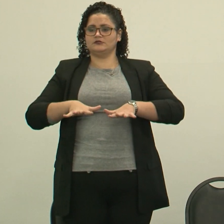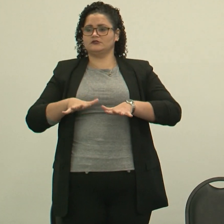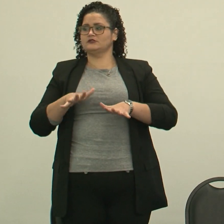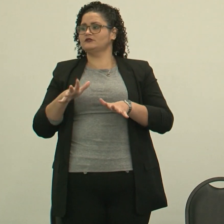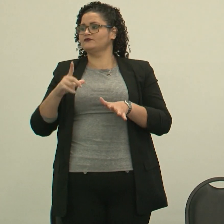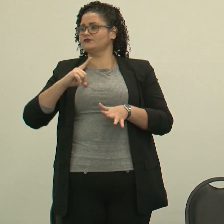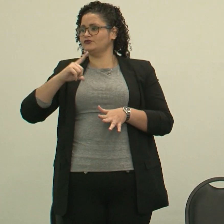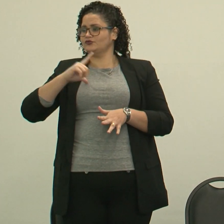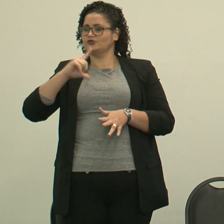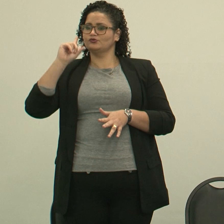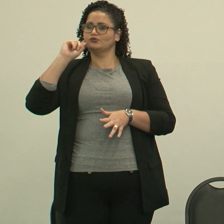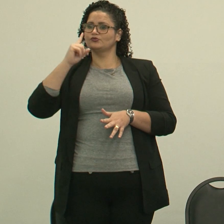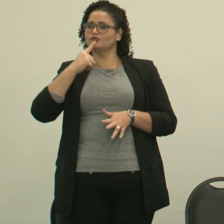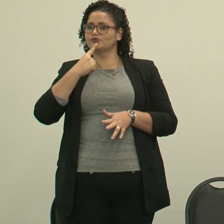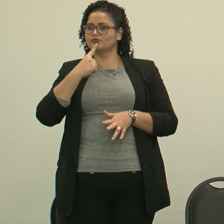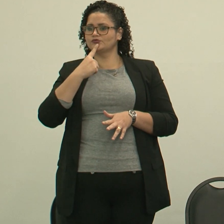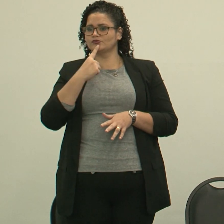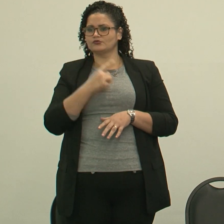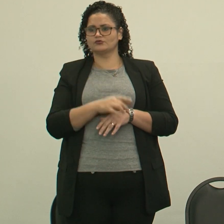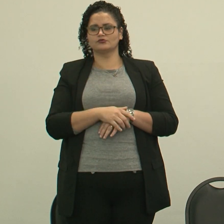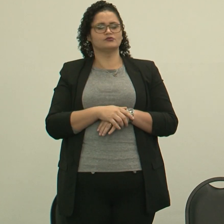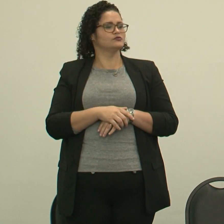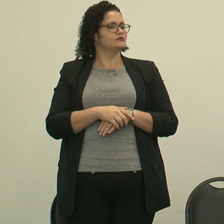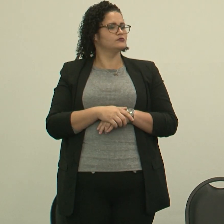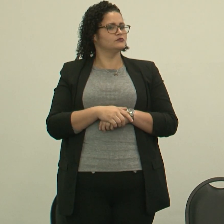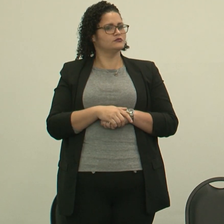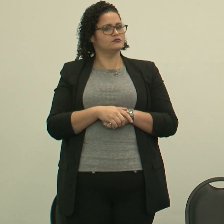com surdos, falou que trabalharia.